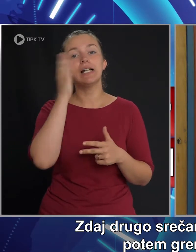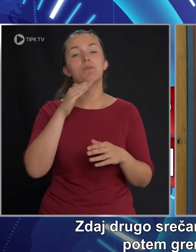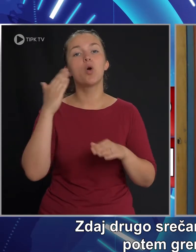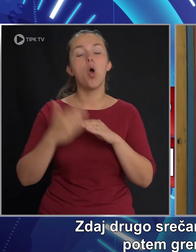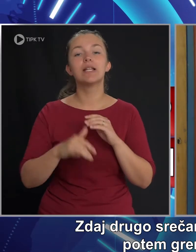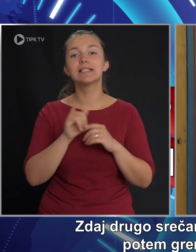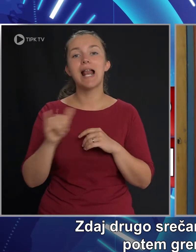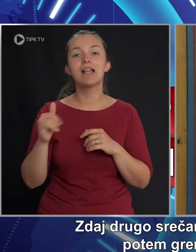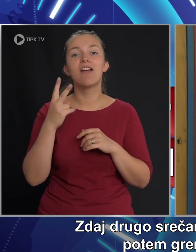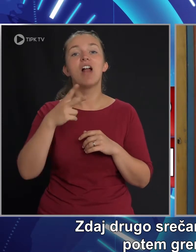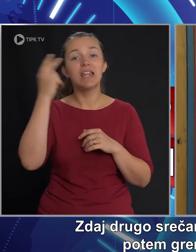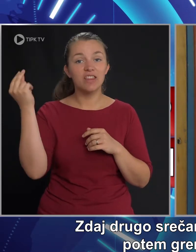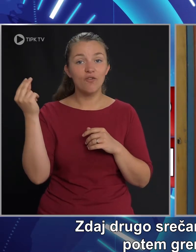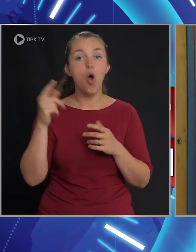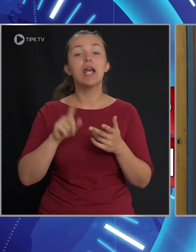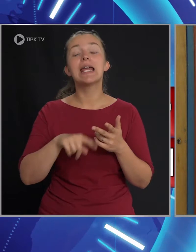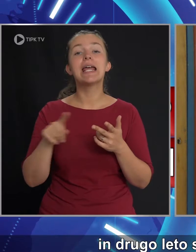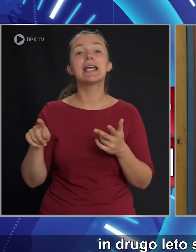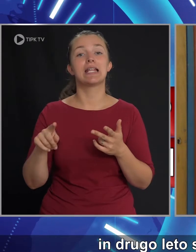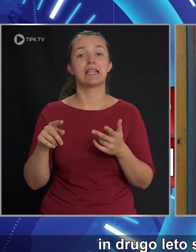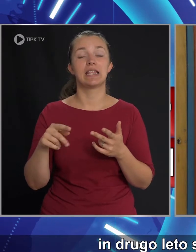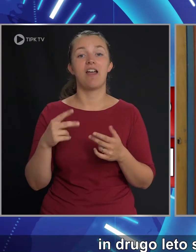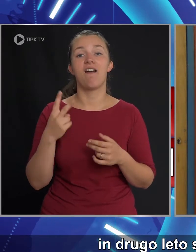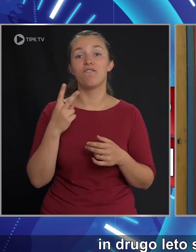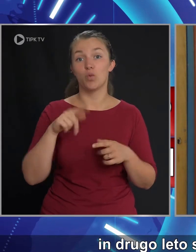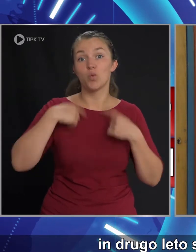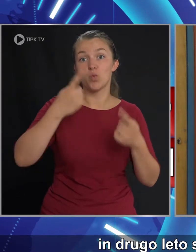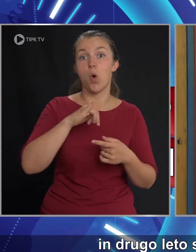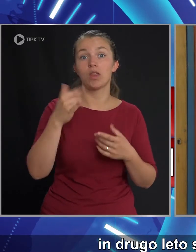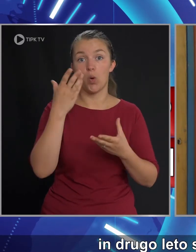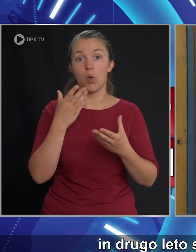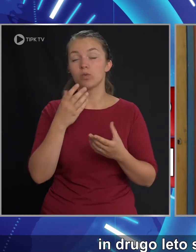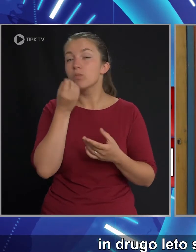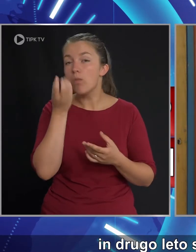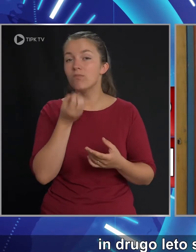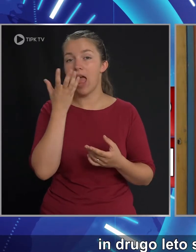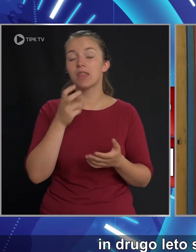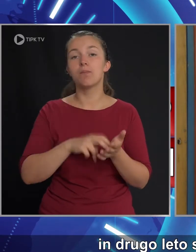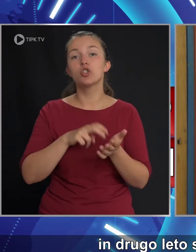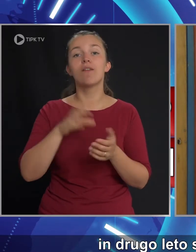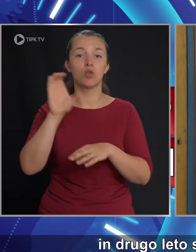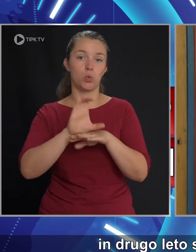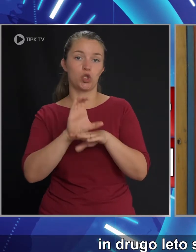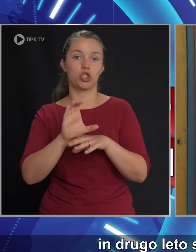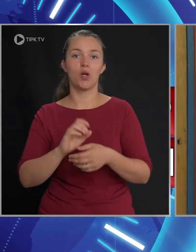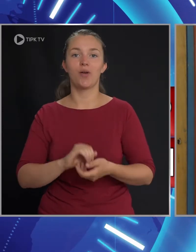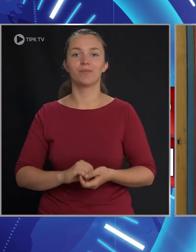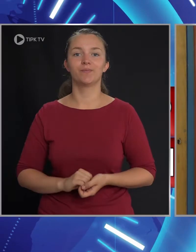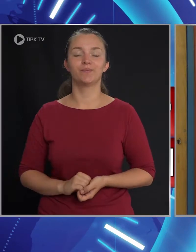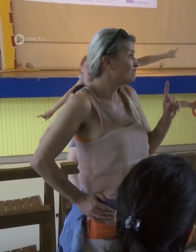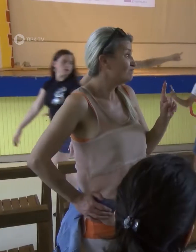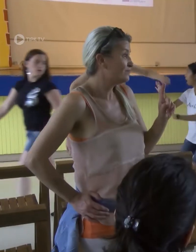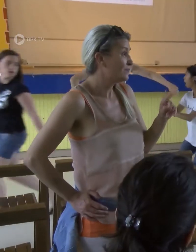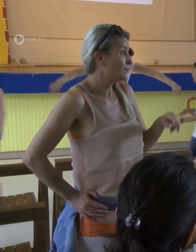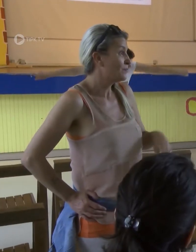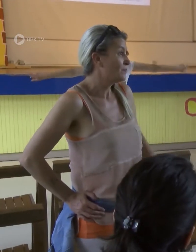gremo konec leta v Litvo in v drugo leto, v spomladi, pa še v Turčijo.